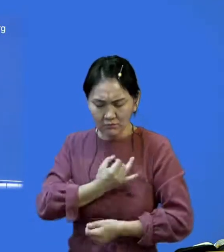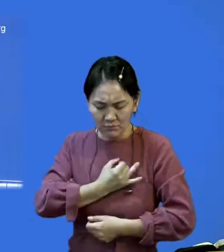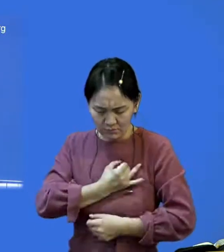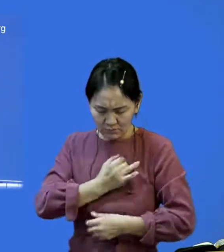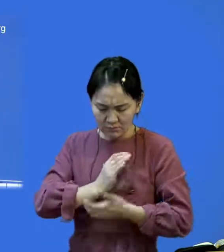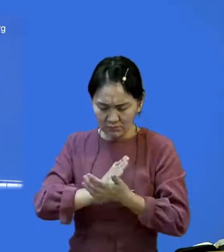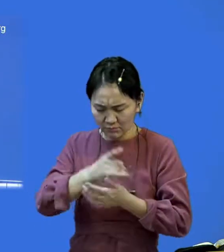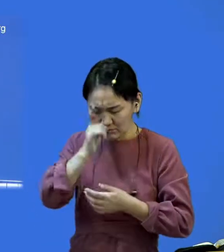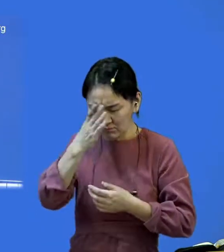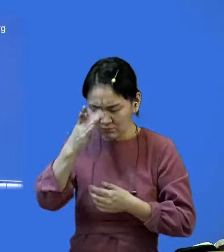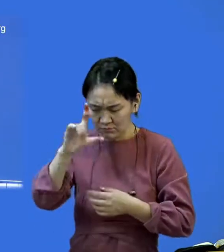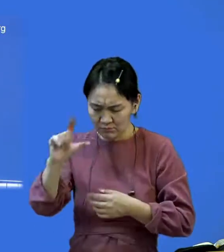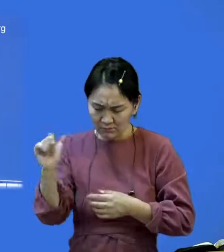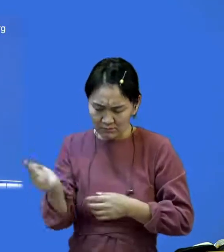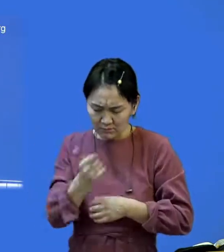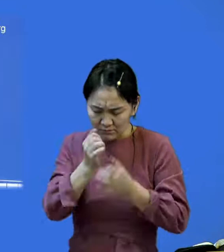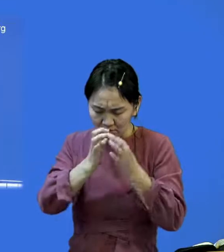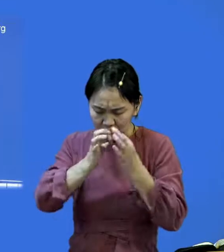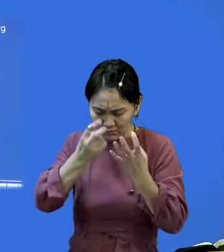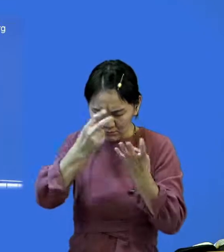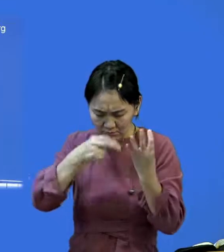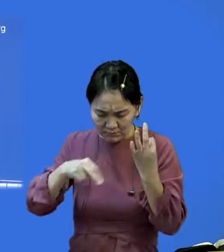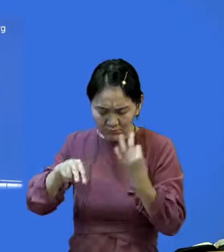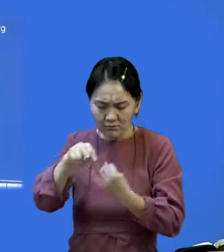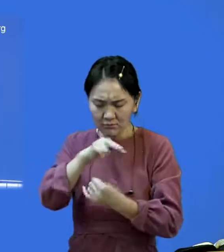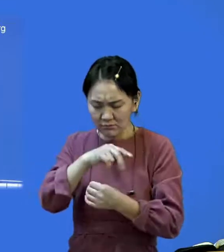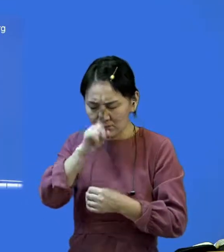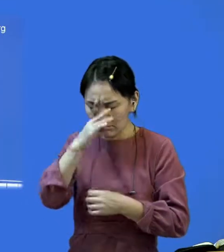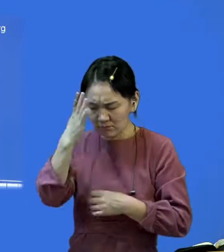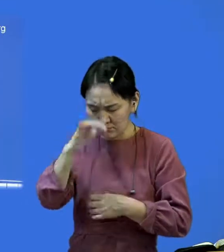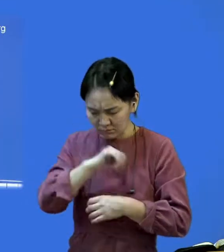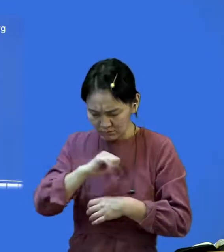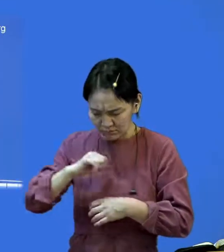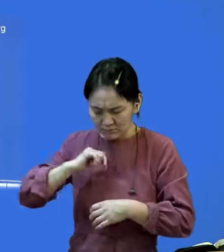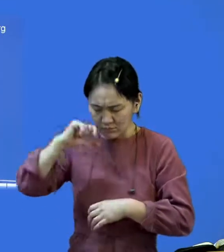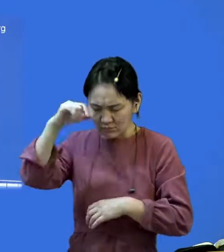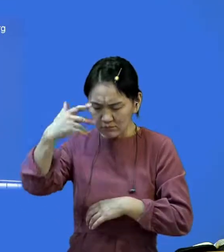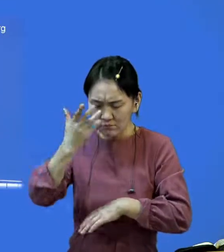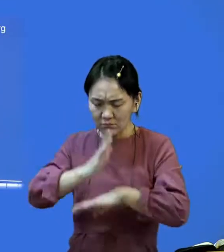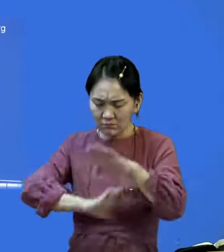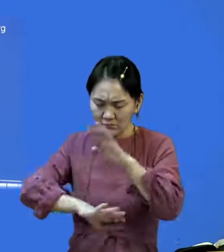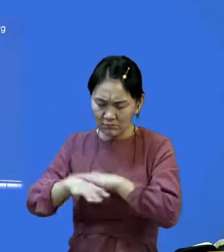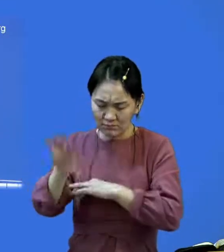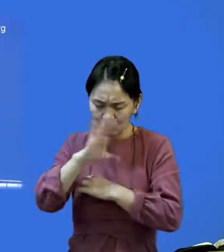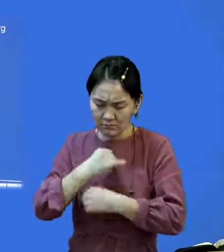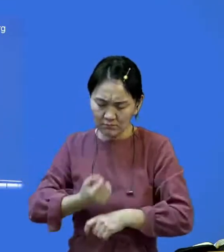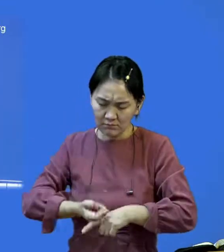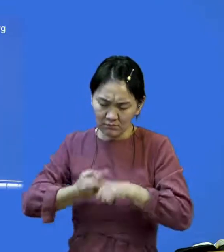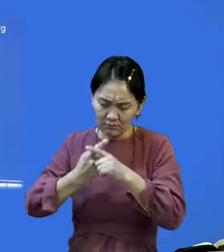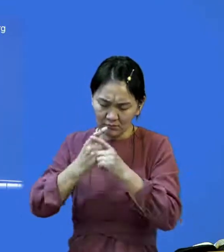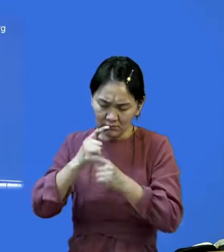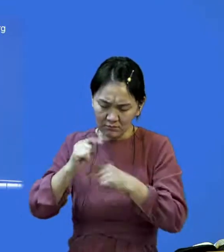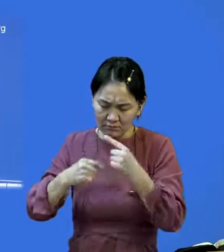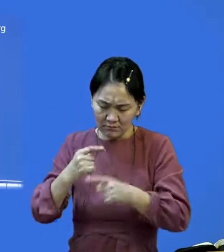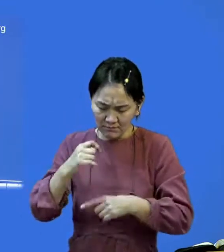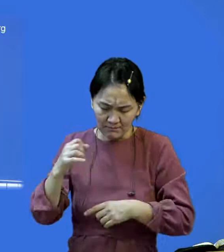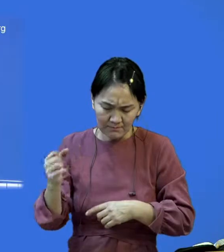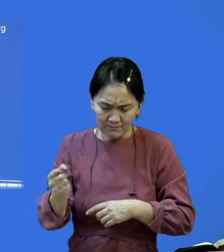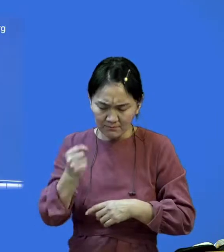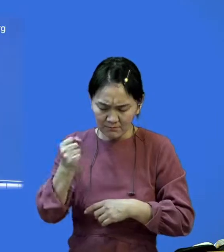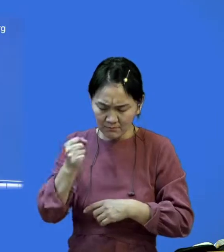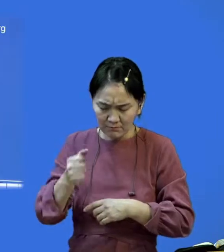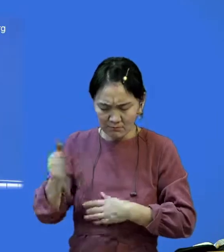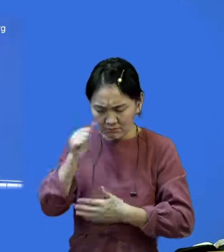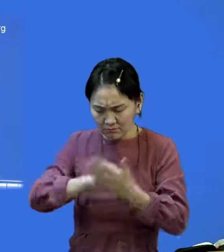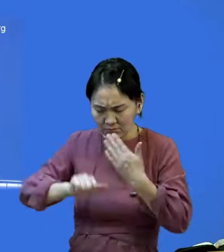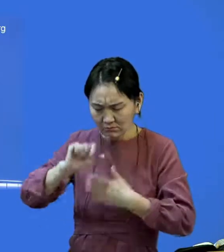та ажиглан харж, бурхан та өөрийнхөө инэрэнгүй мутраараа биднийг улам зууран барьж, бэлхам